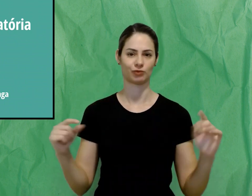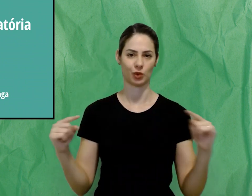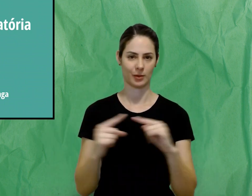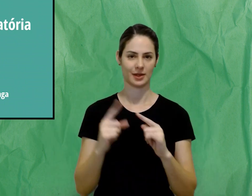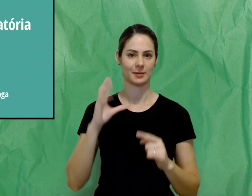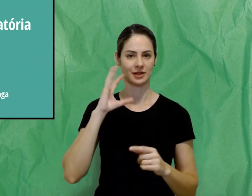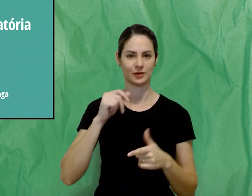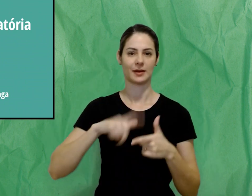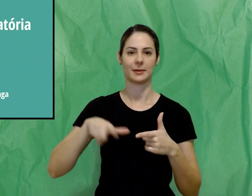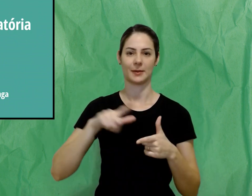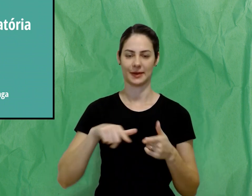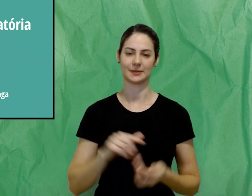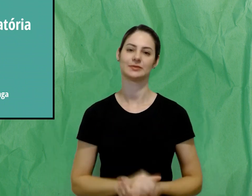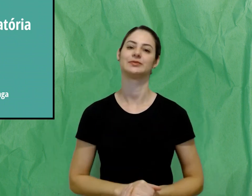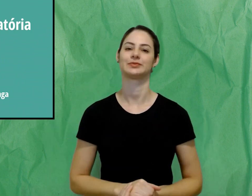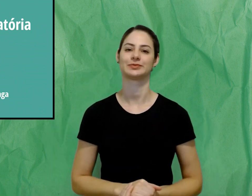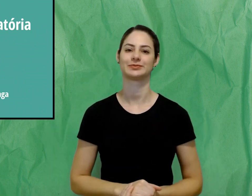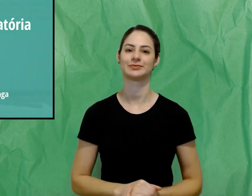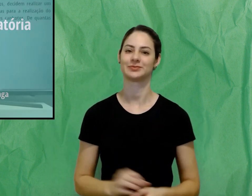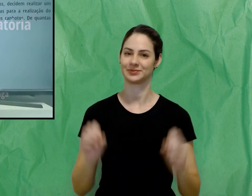dessa questão. Ok?